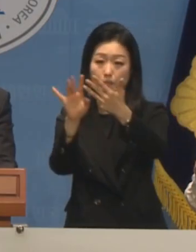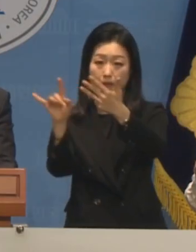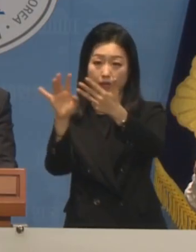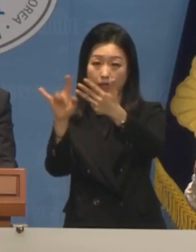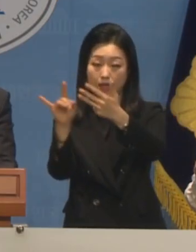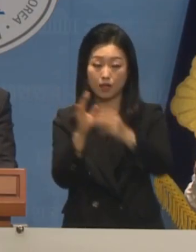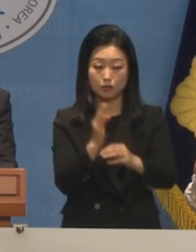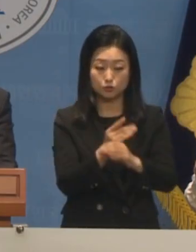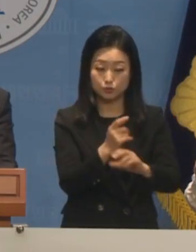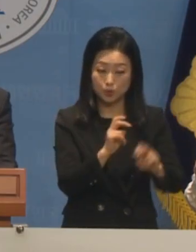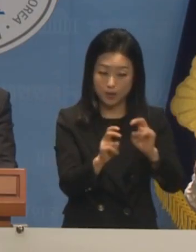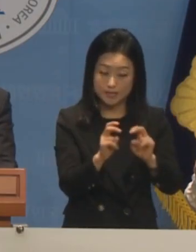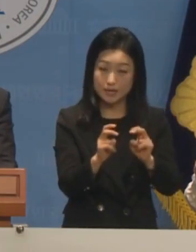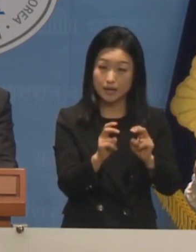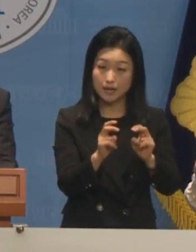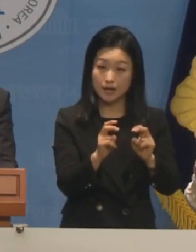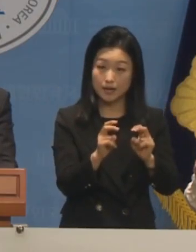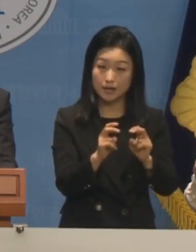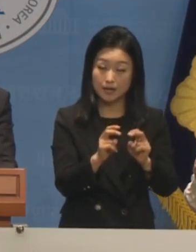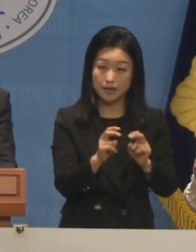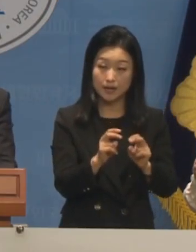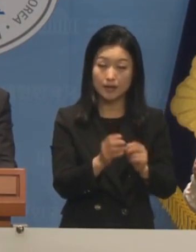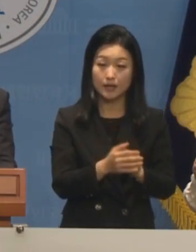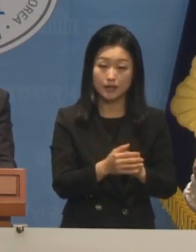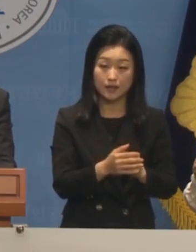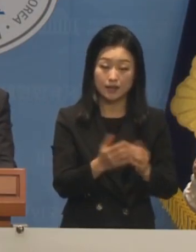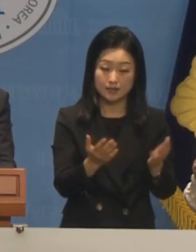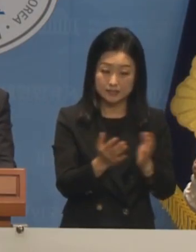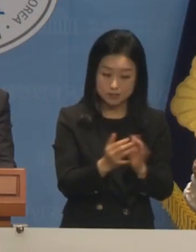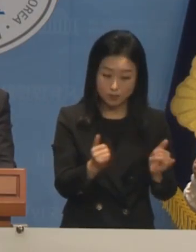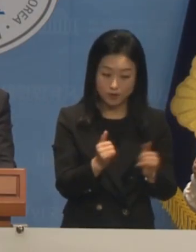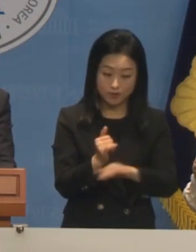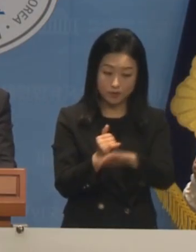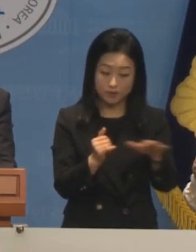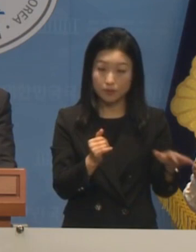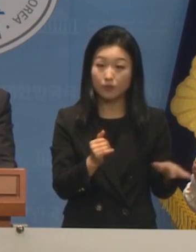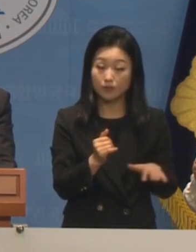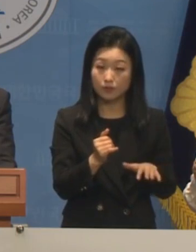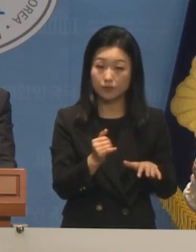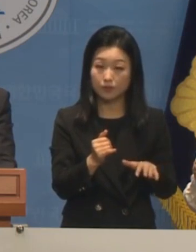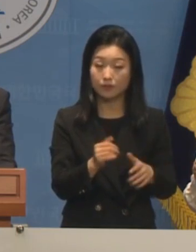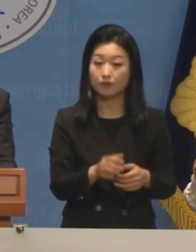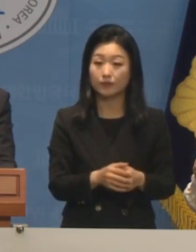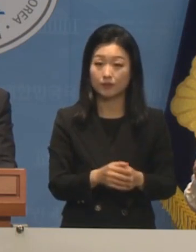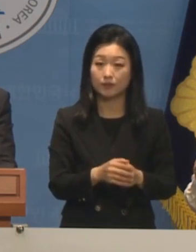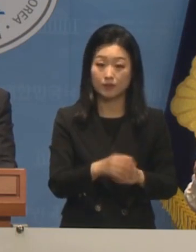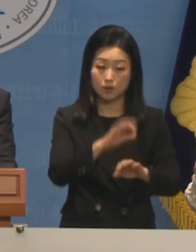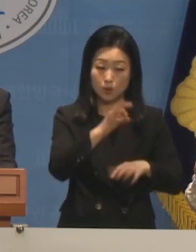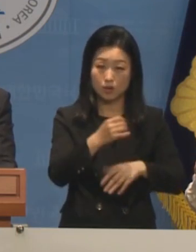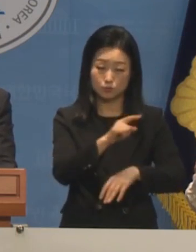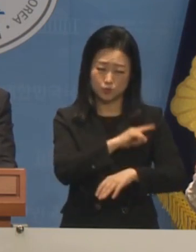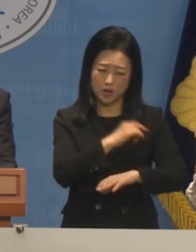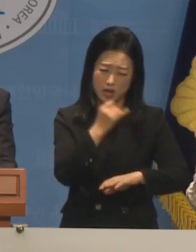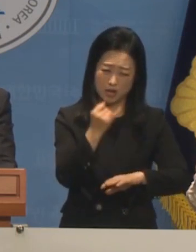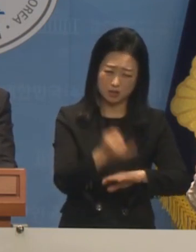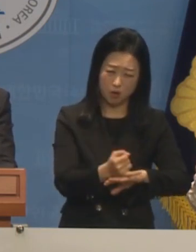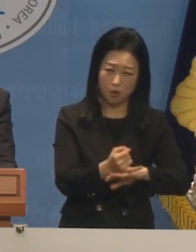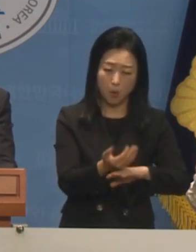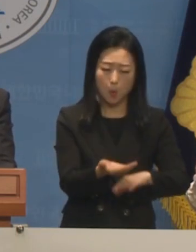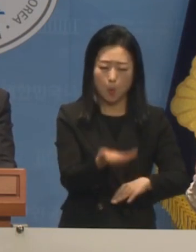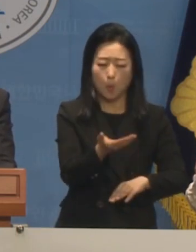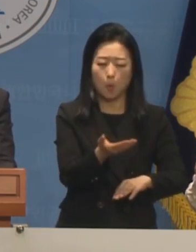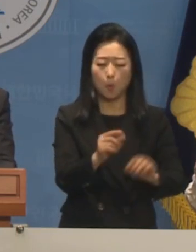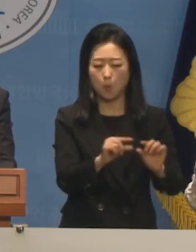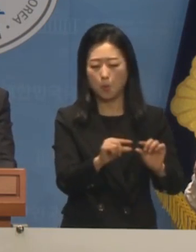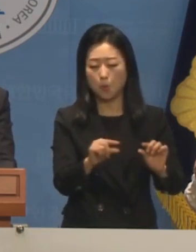중소 병의원에 근무하는 임상병리사 간호 조무사 등의 보건 의료 인력은 최저 임금을 겨우 넘는